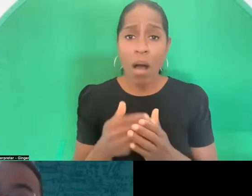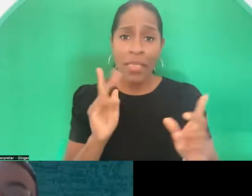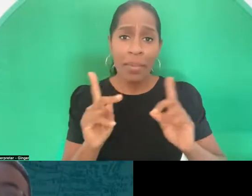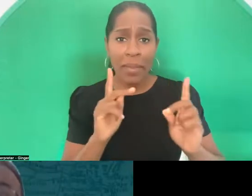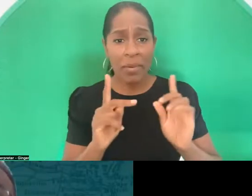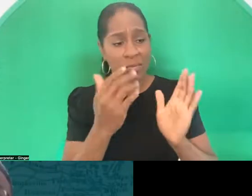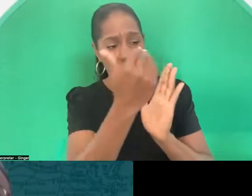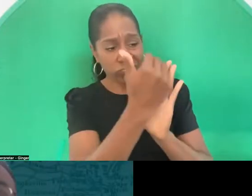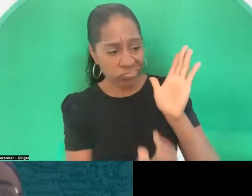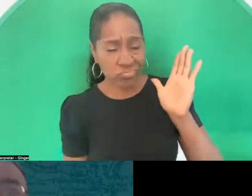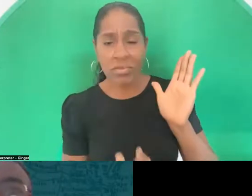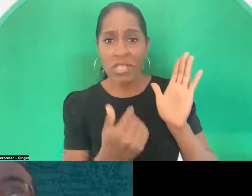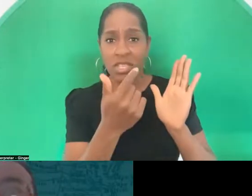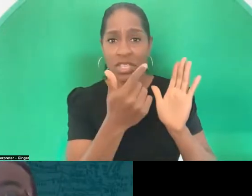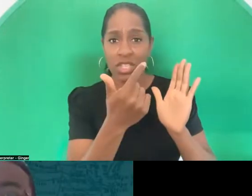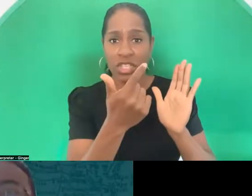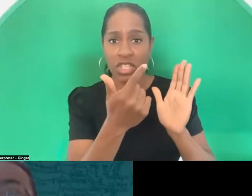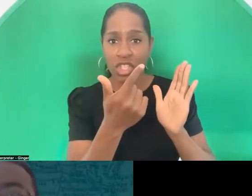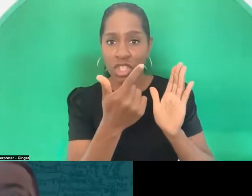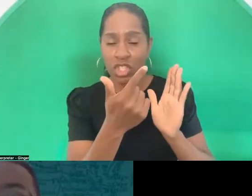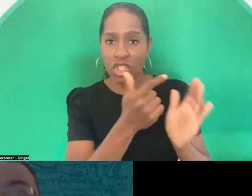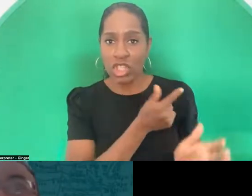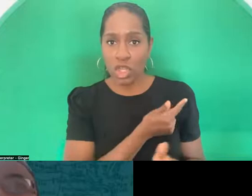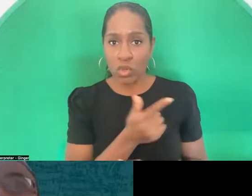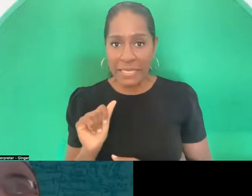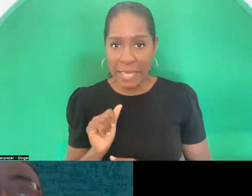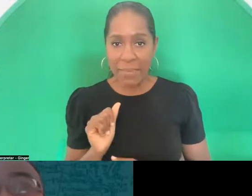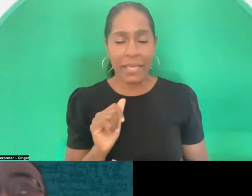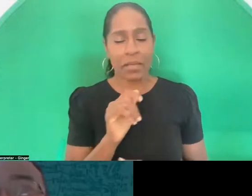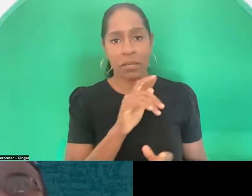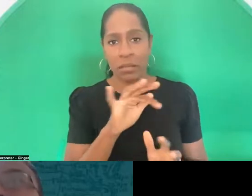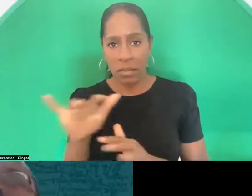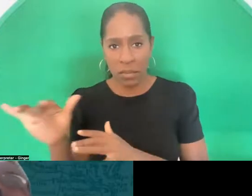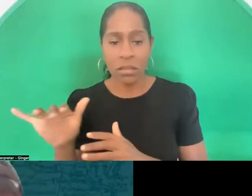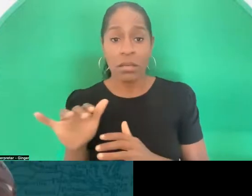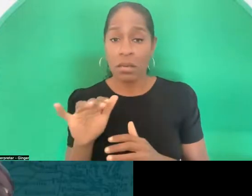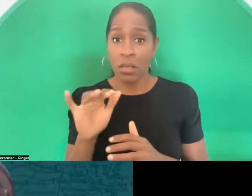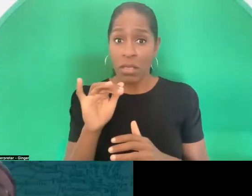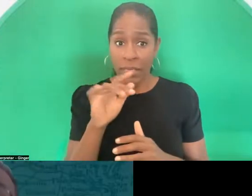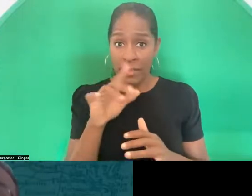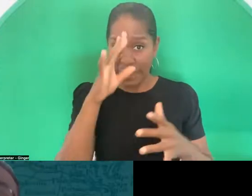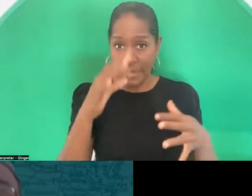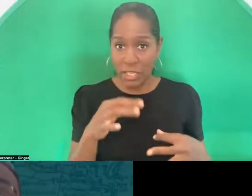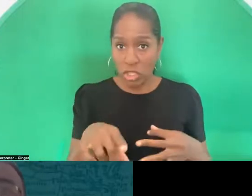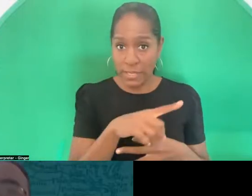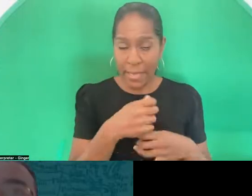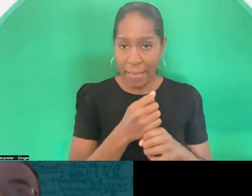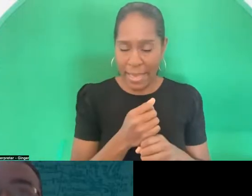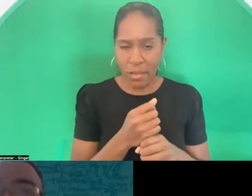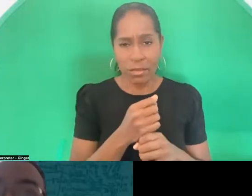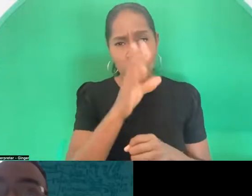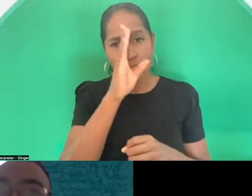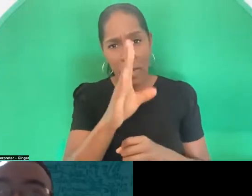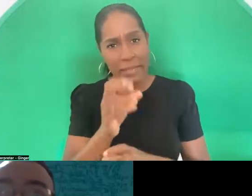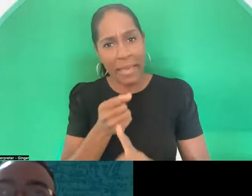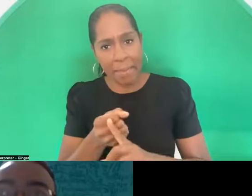los que estamos votando le ha generado el corte su todas decisiones que ellos toman tienen impacto directo en nuestras vidas